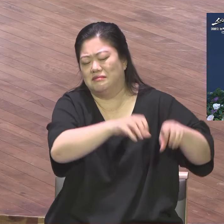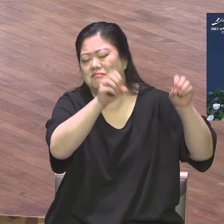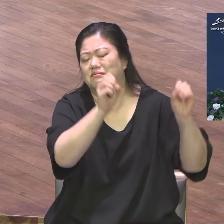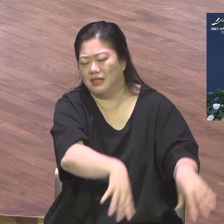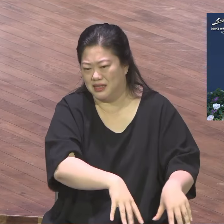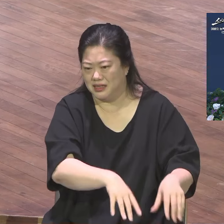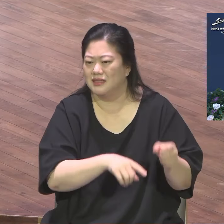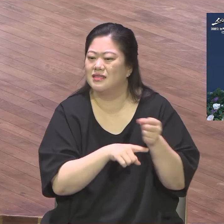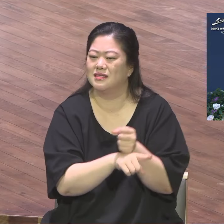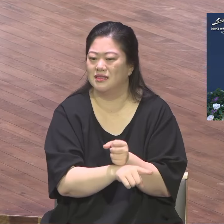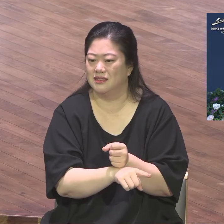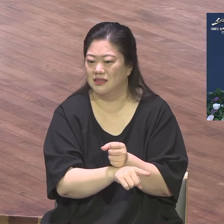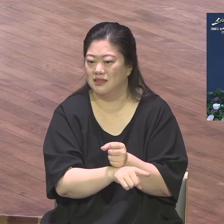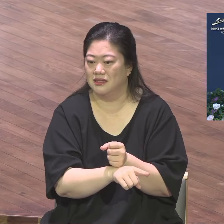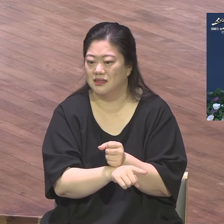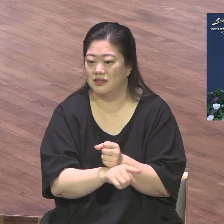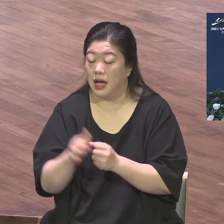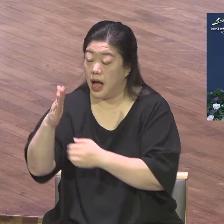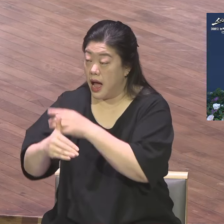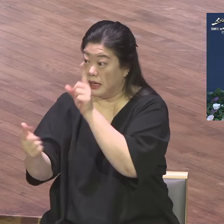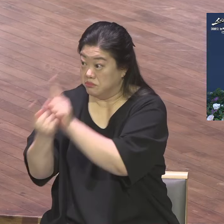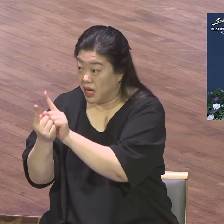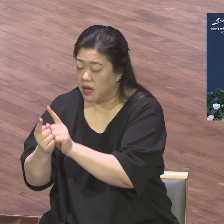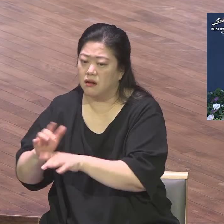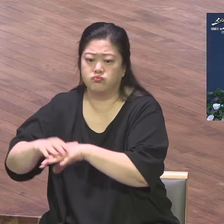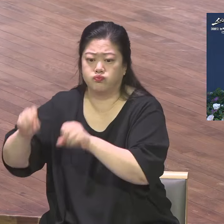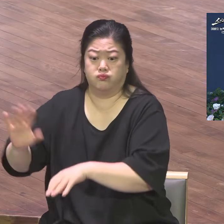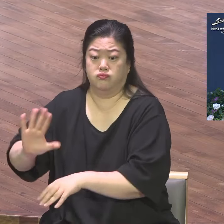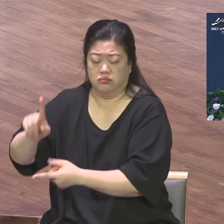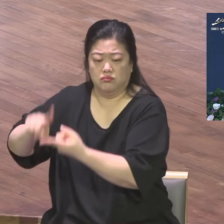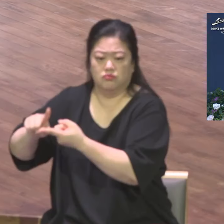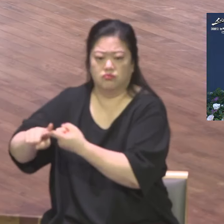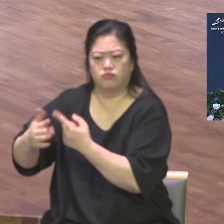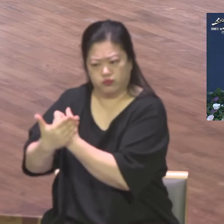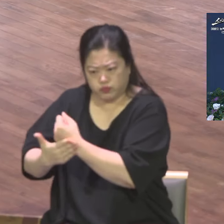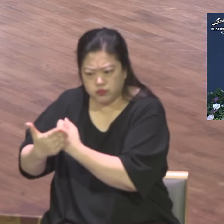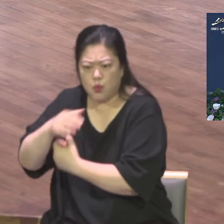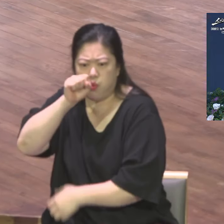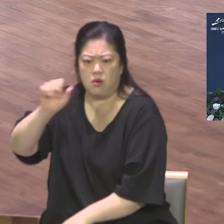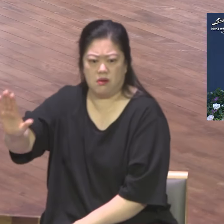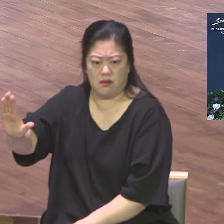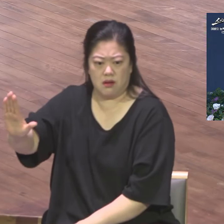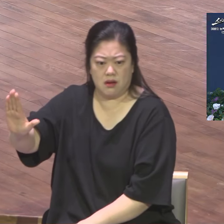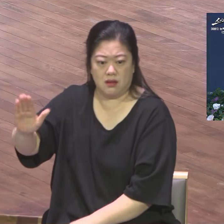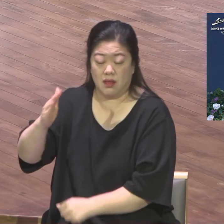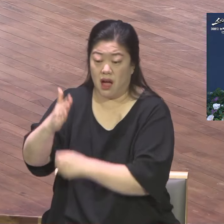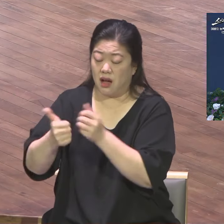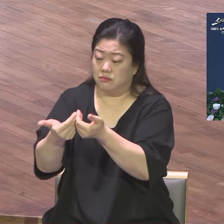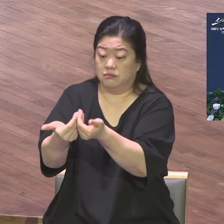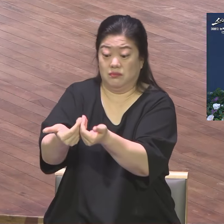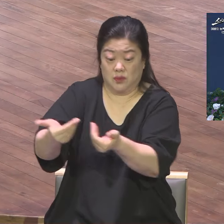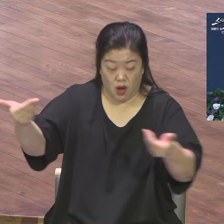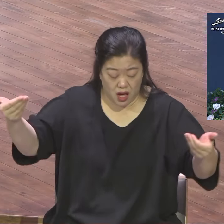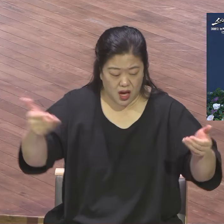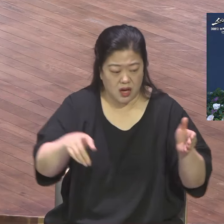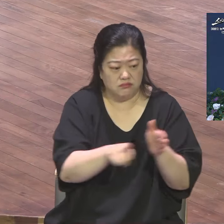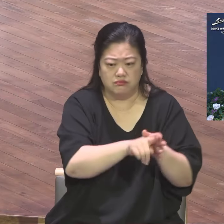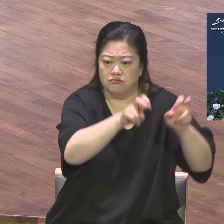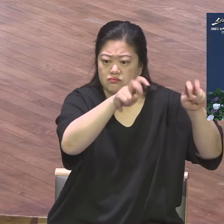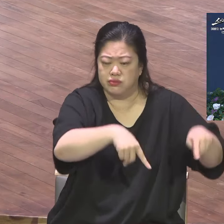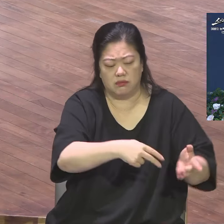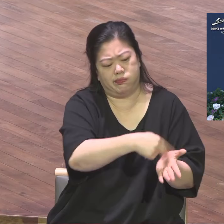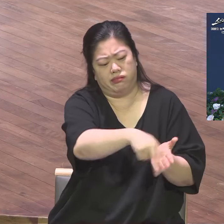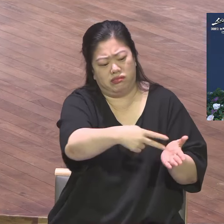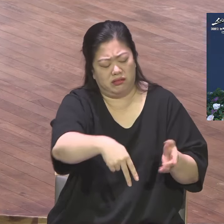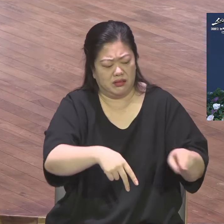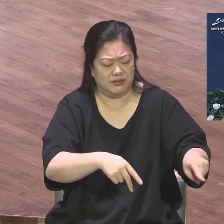깨달아라는 말씀이에요. 하나님을 떠나 있는 것이 얼마나 헛된 삶인가, 하나님 없이 사는 것이 얼마나 헛